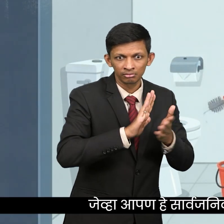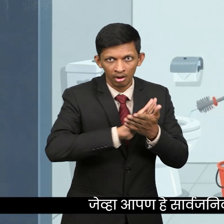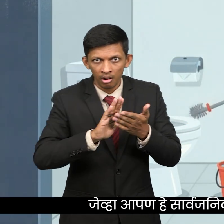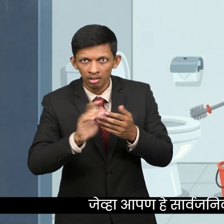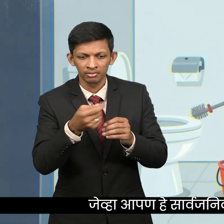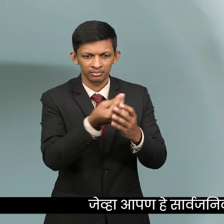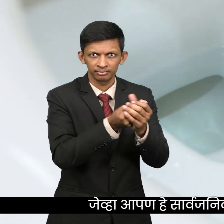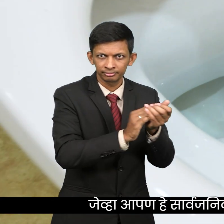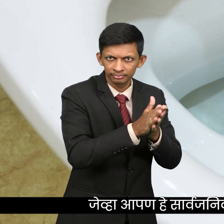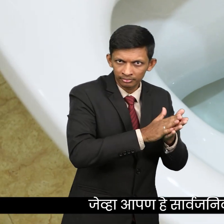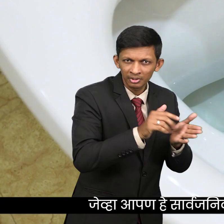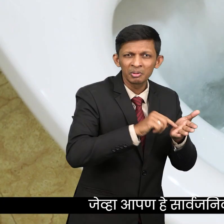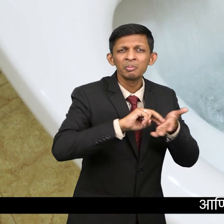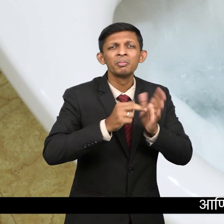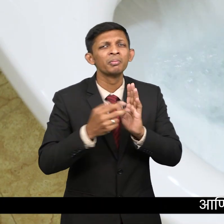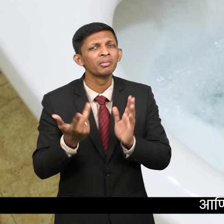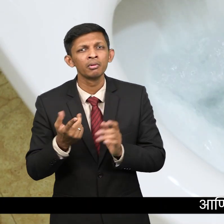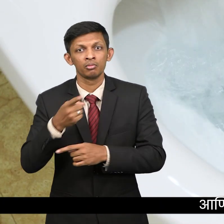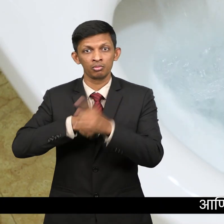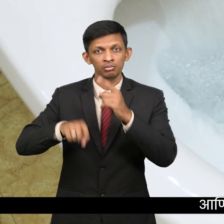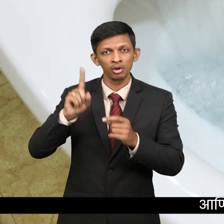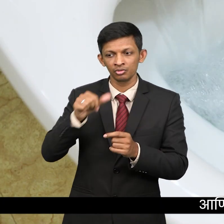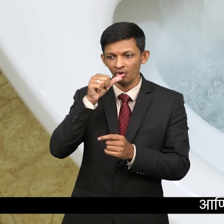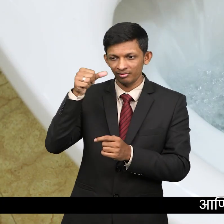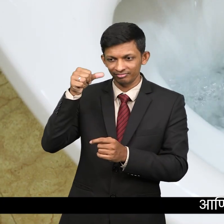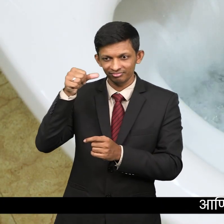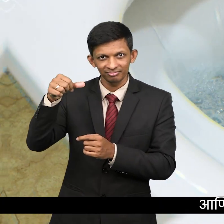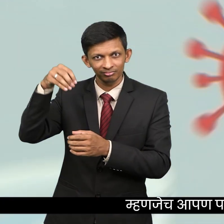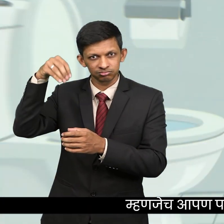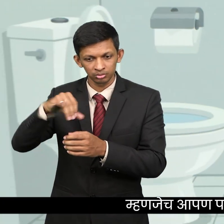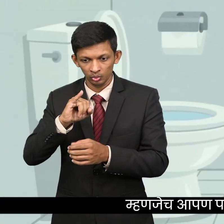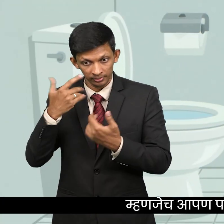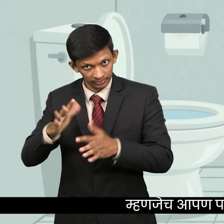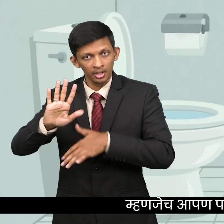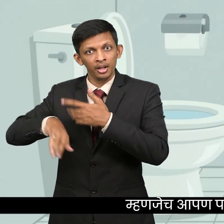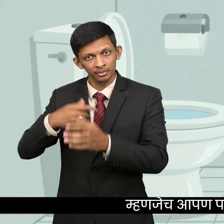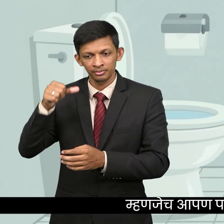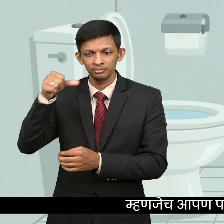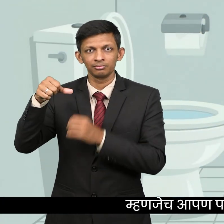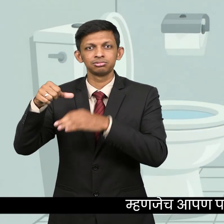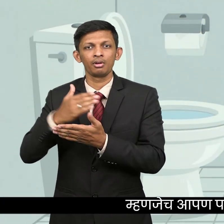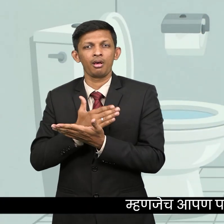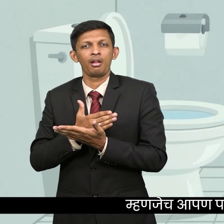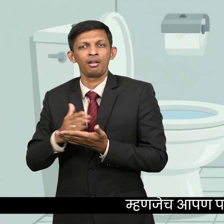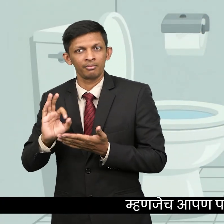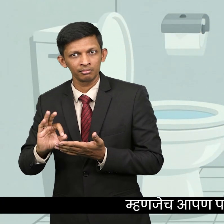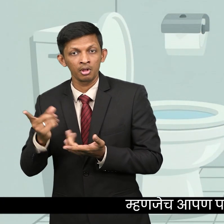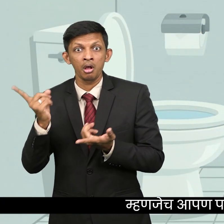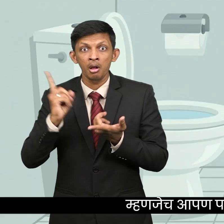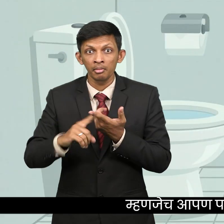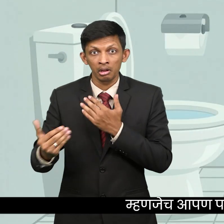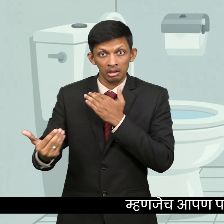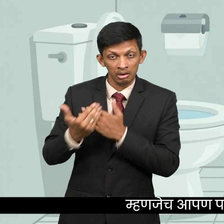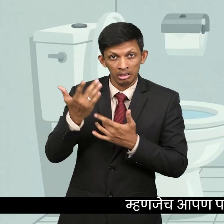शौचालय वापरतो तेव्हा आपण ते स्वच्छ ठेवले पाहिजे, म्हणजेच आपण पाणी